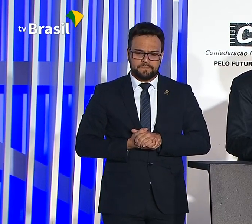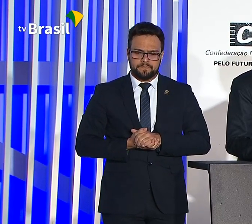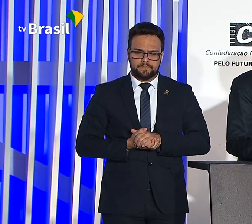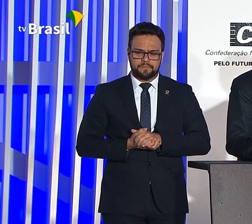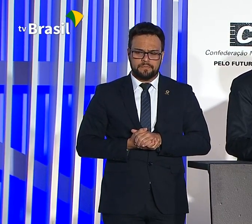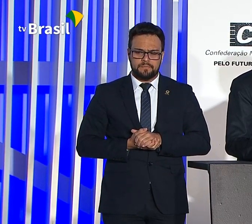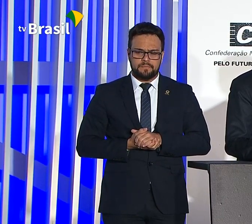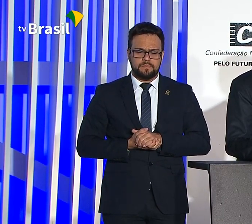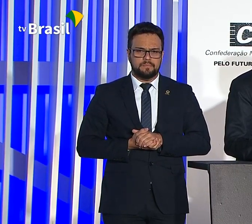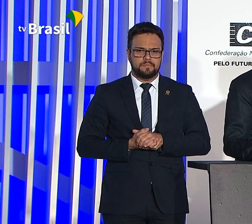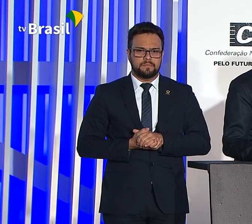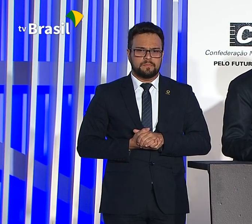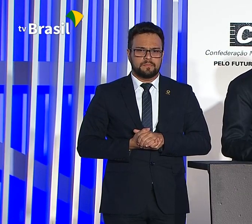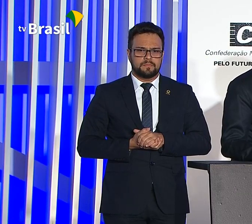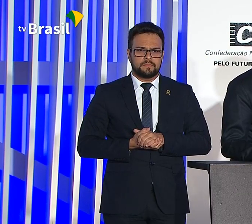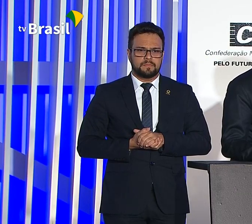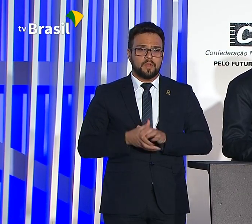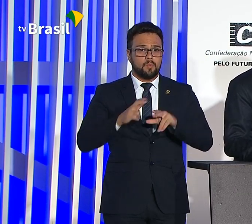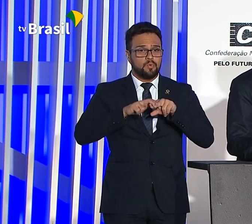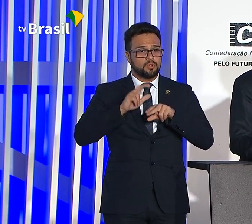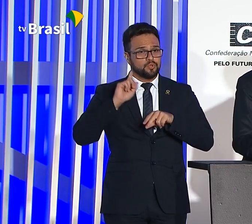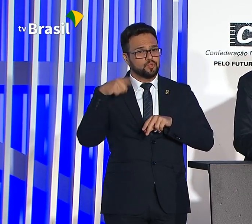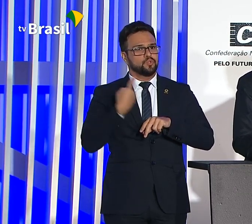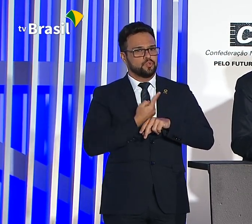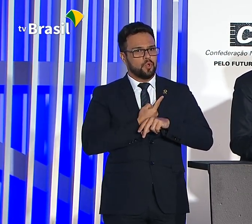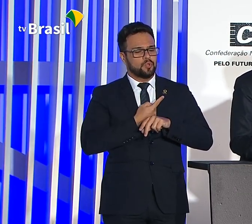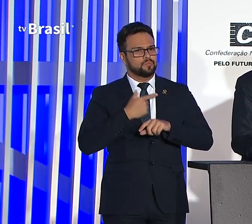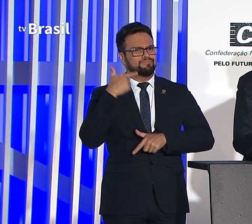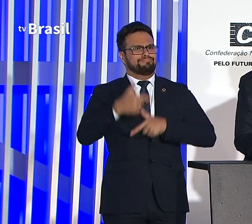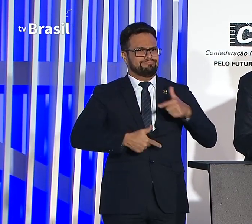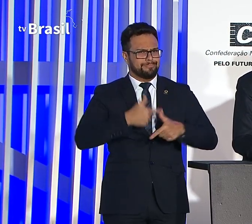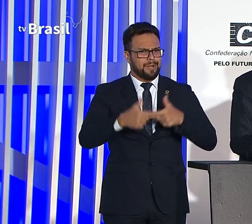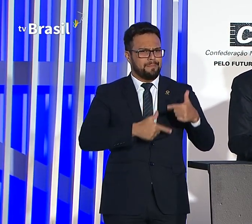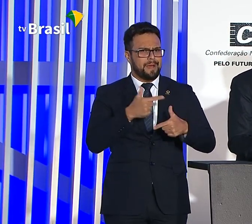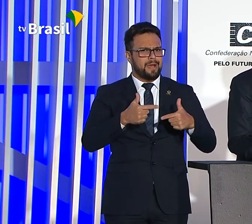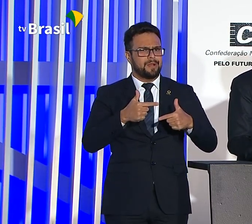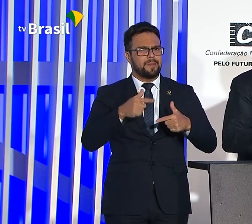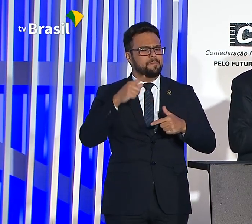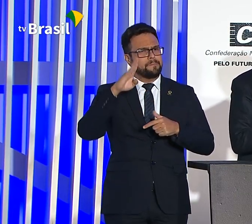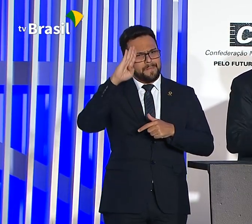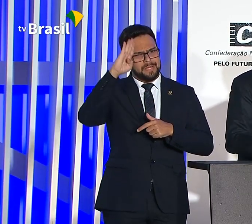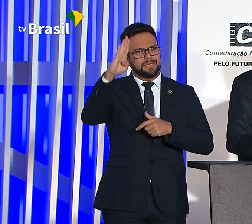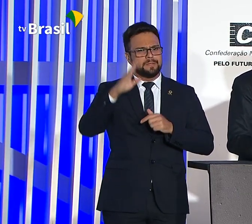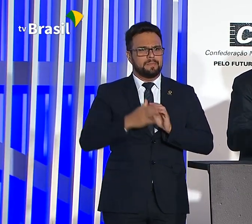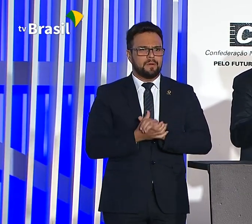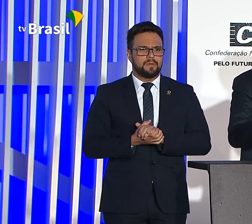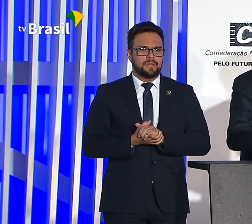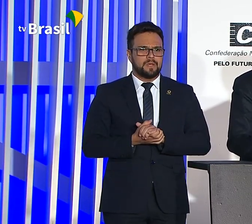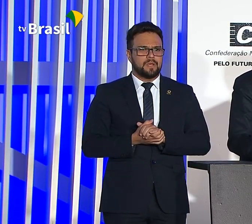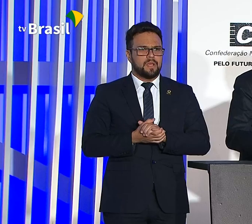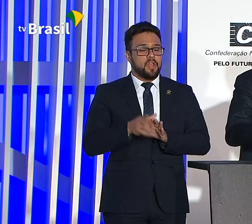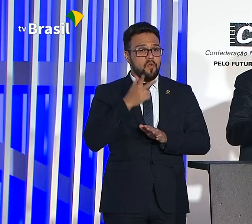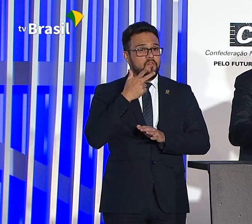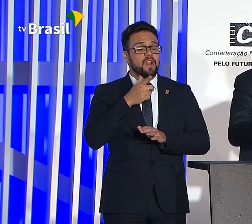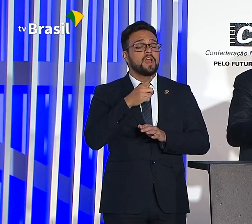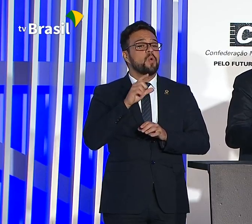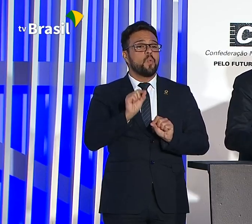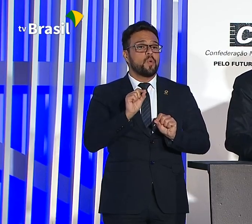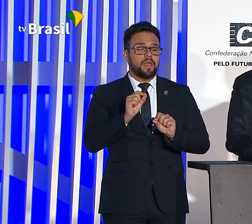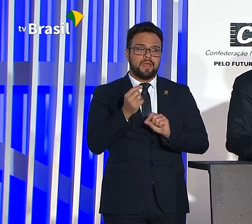é o maior trabalho nós há poucos meses eu falei do poder de uma caneta bic ou